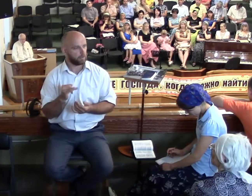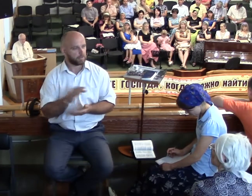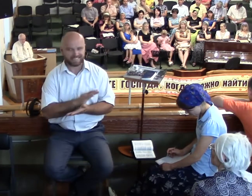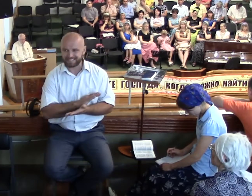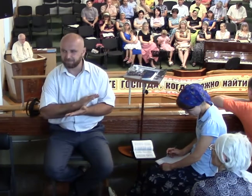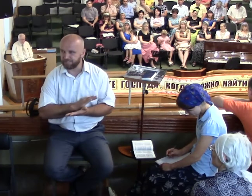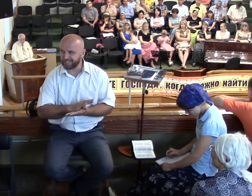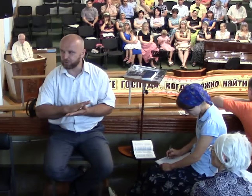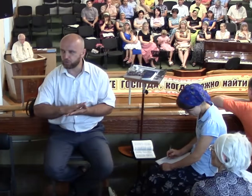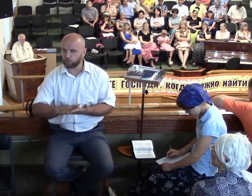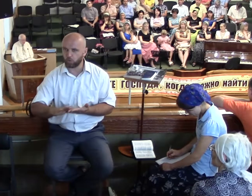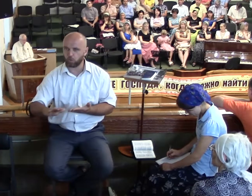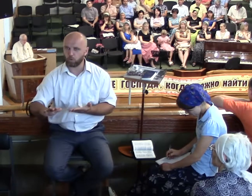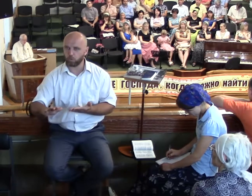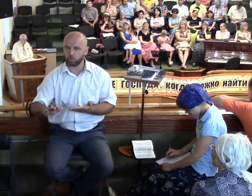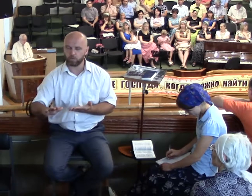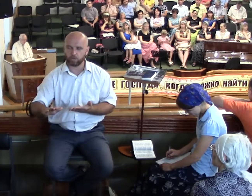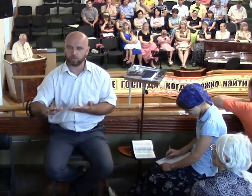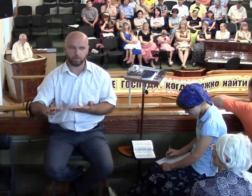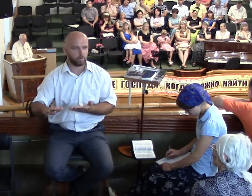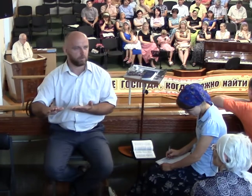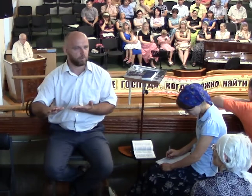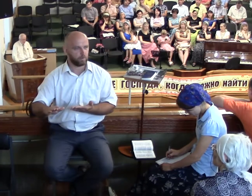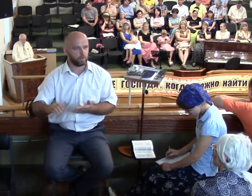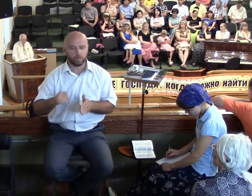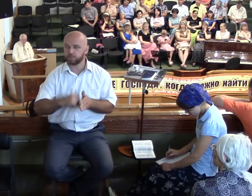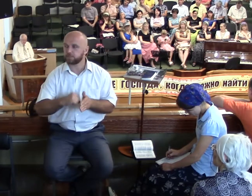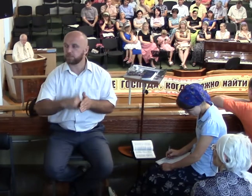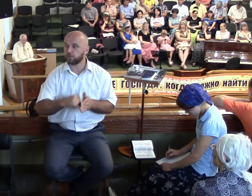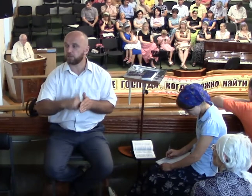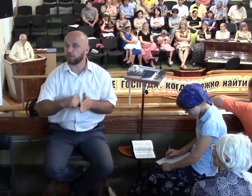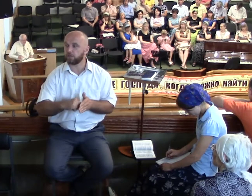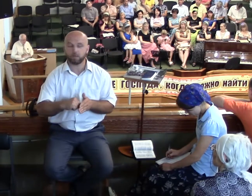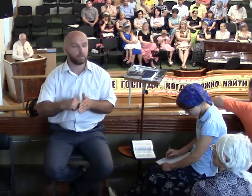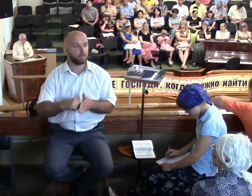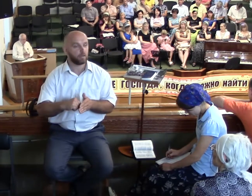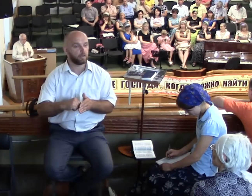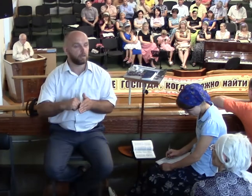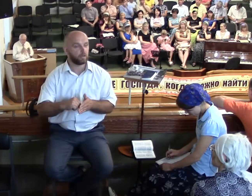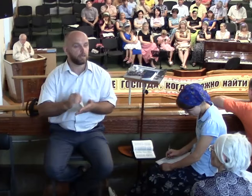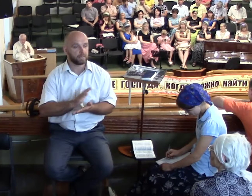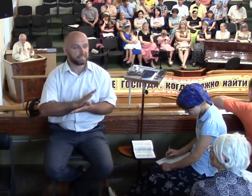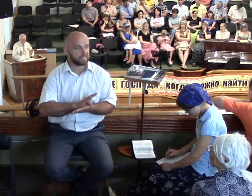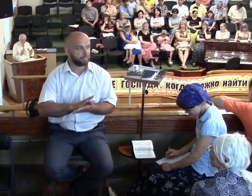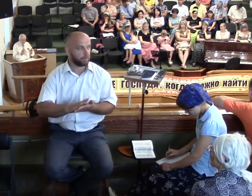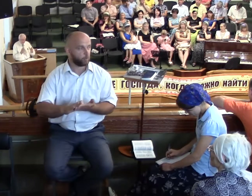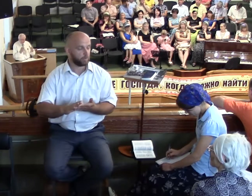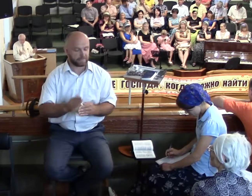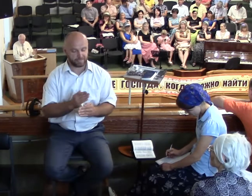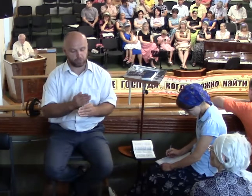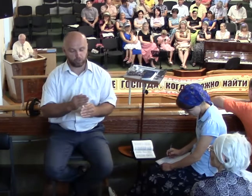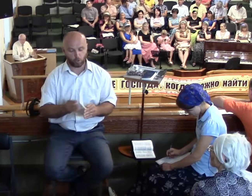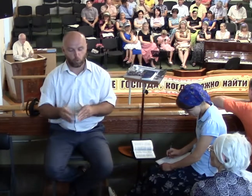Святой. Некоторые боятся этого слова. Это хорошее слово. Святой, оно значит очень,